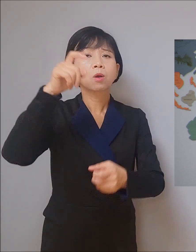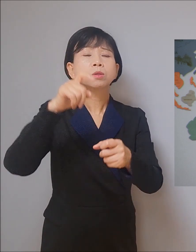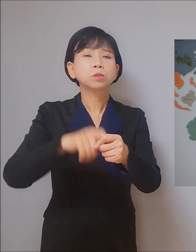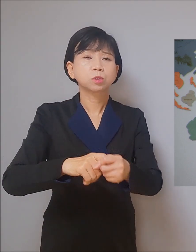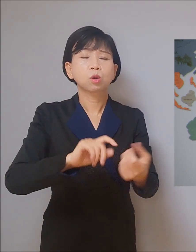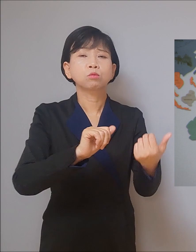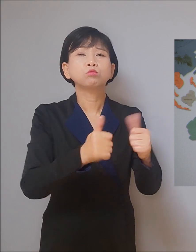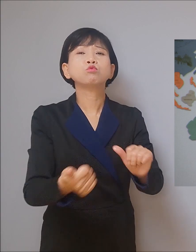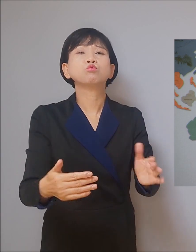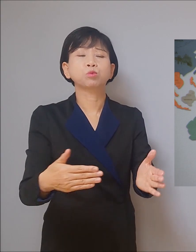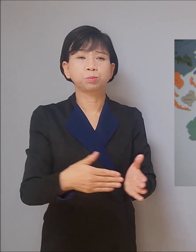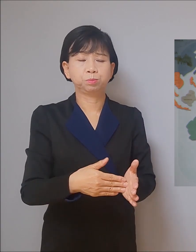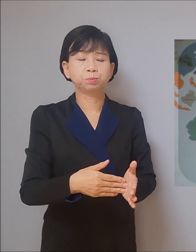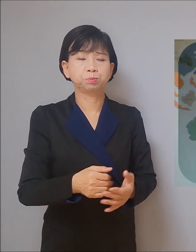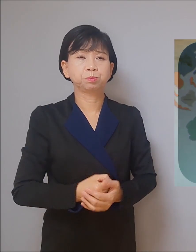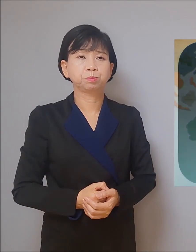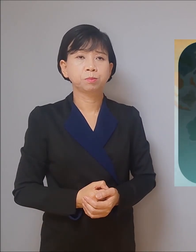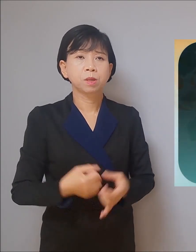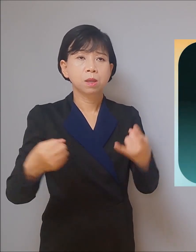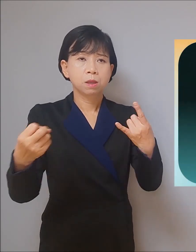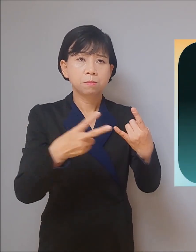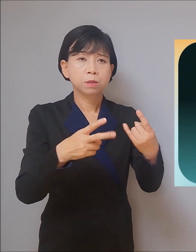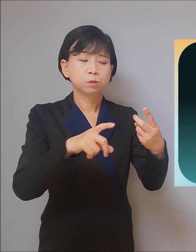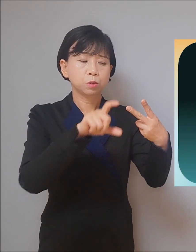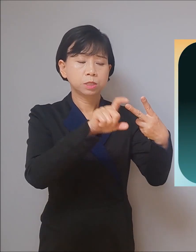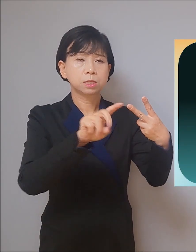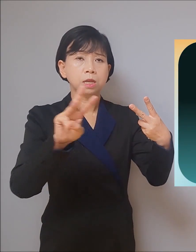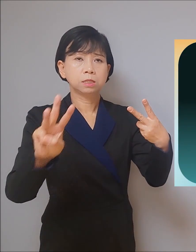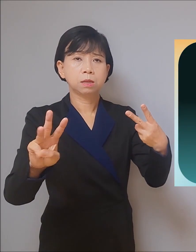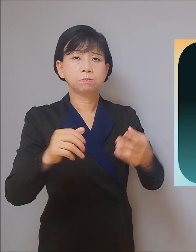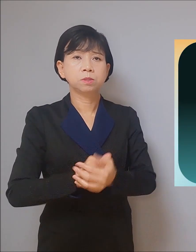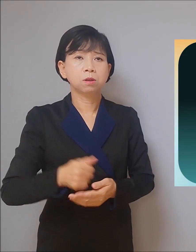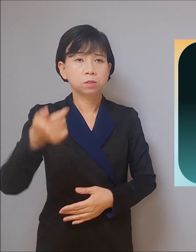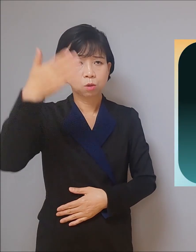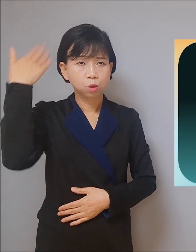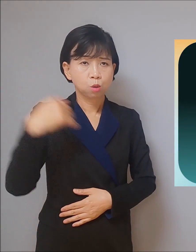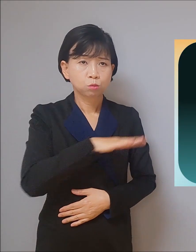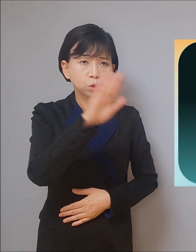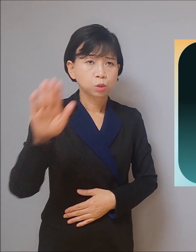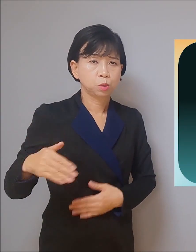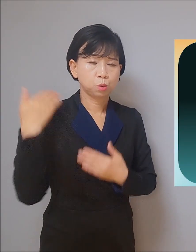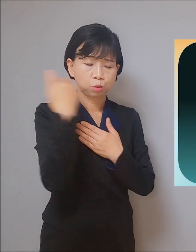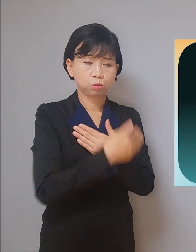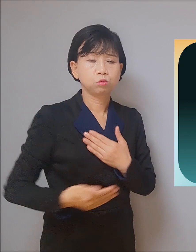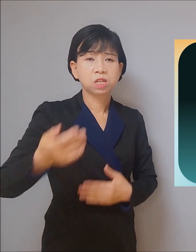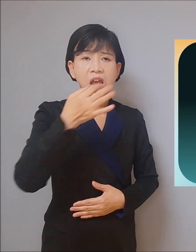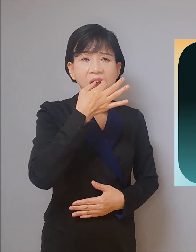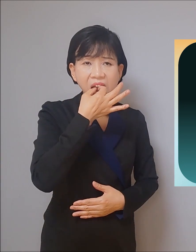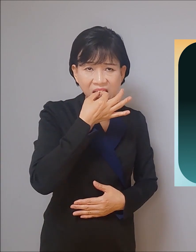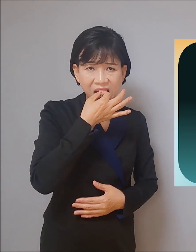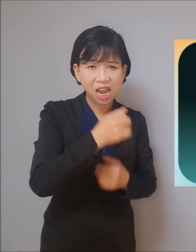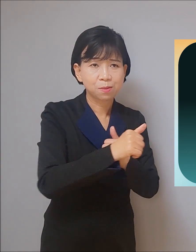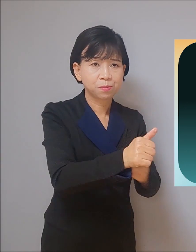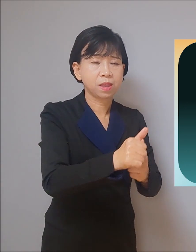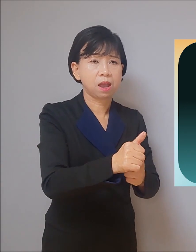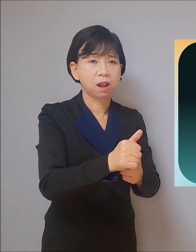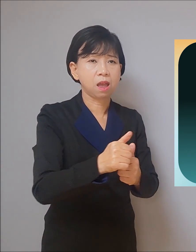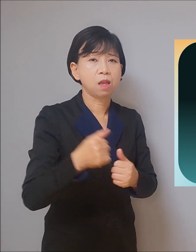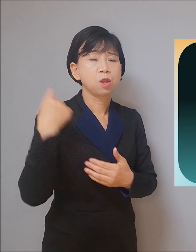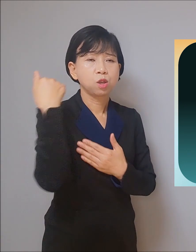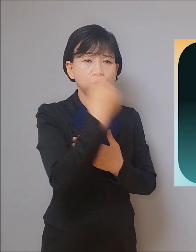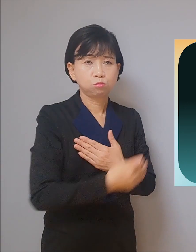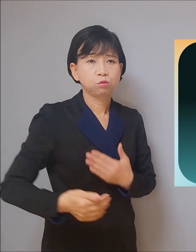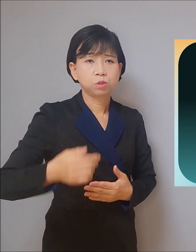거예요. 에베소 2장 3절에서 말씀하고 있습니다. 전에는 우리도 다 그 가운데서 우리 육체의 욕심을 따라